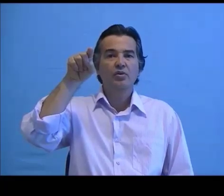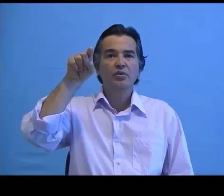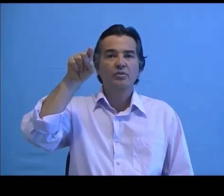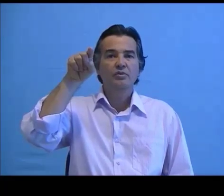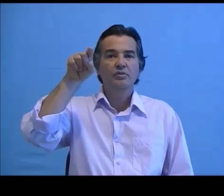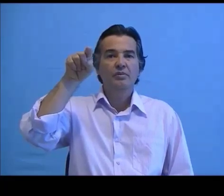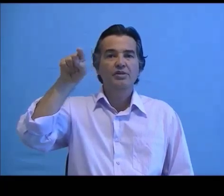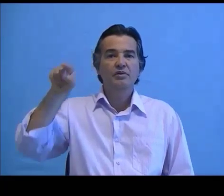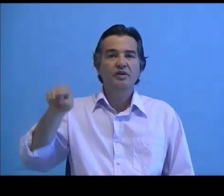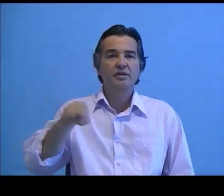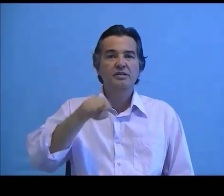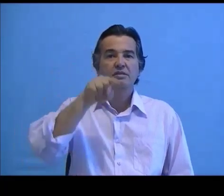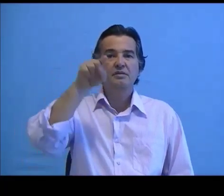terminou. Mais uma vez.